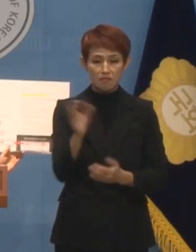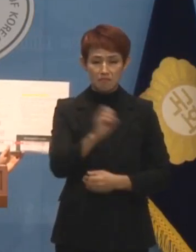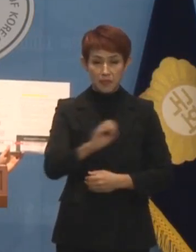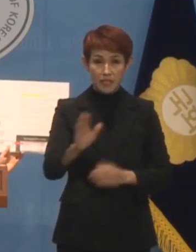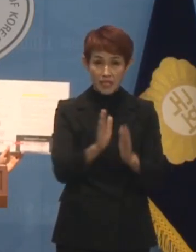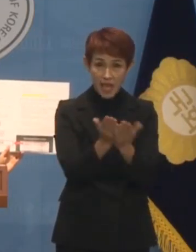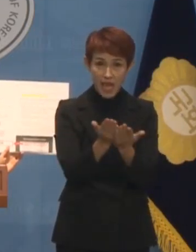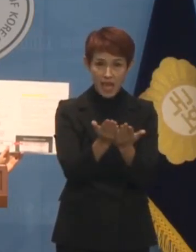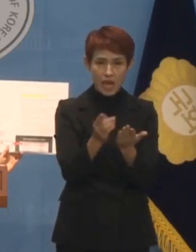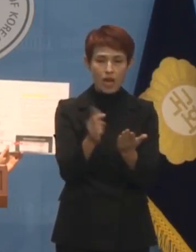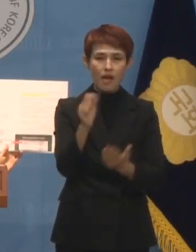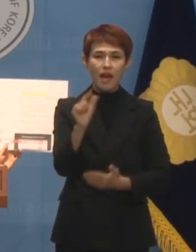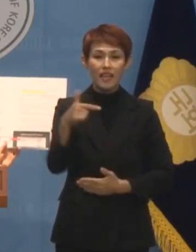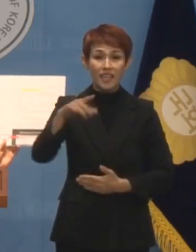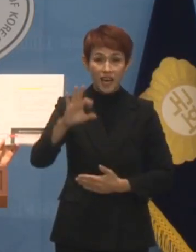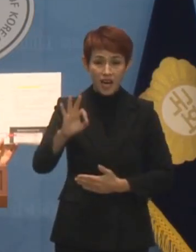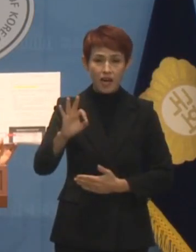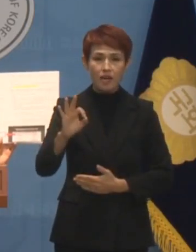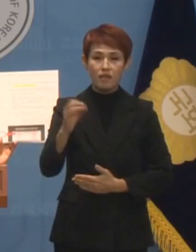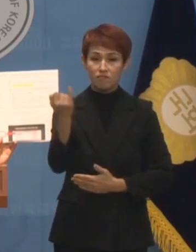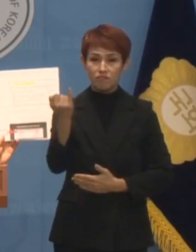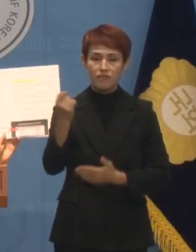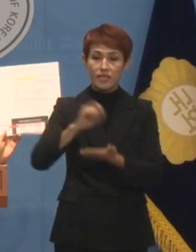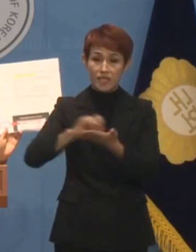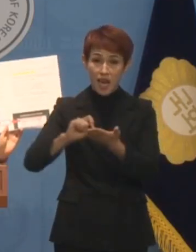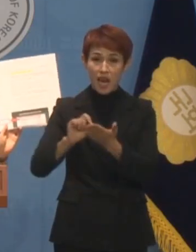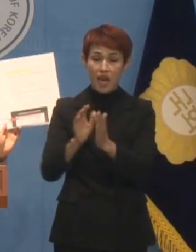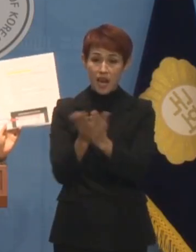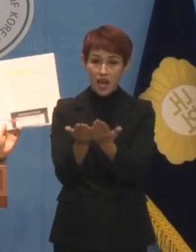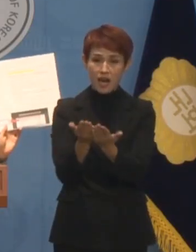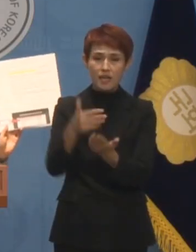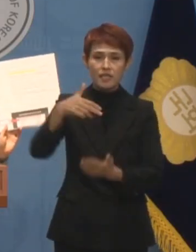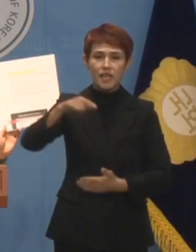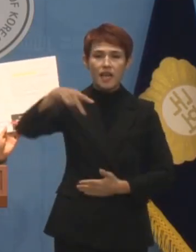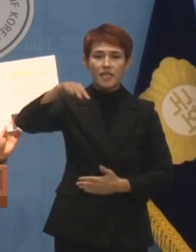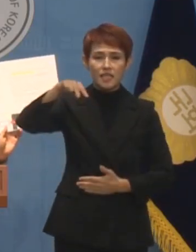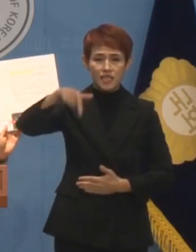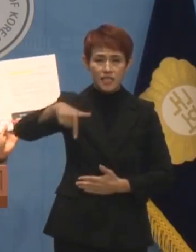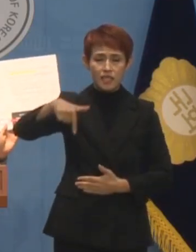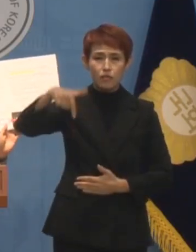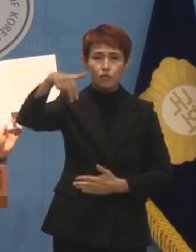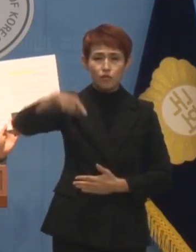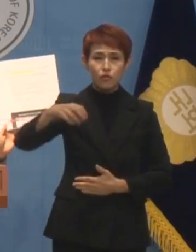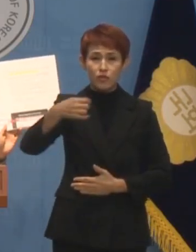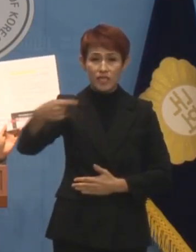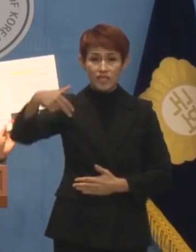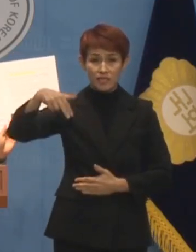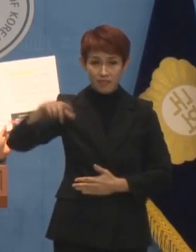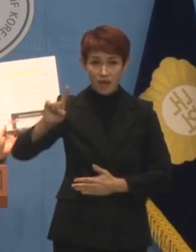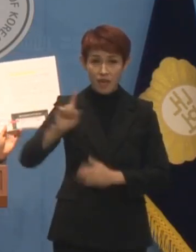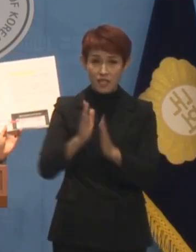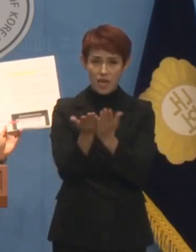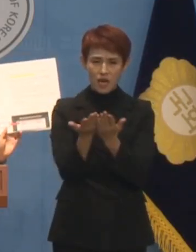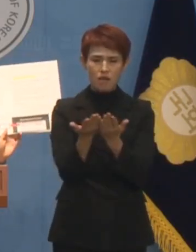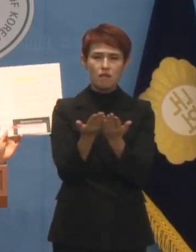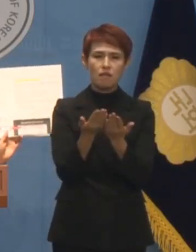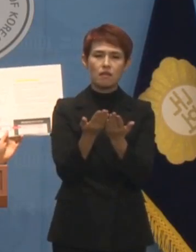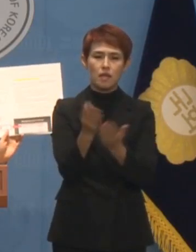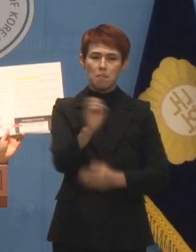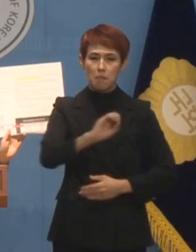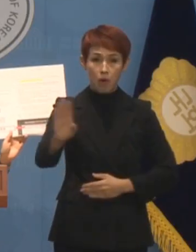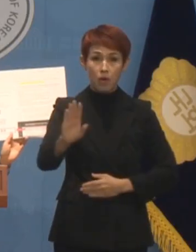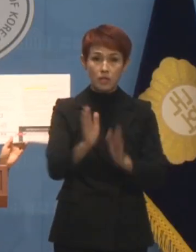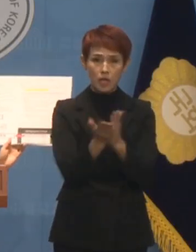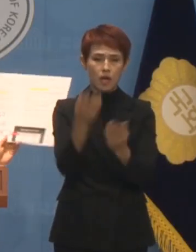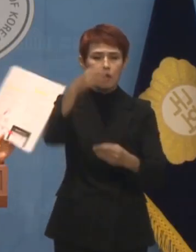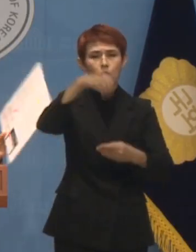작가의 서적 채식주의자가 포함되었습니다. 폐기 가능이고 채식주의자 한강 작가의 도서가